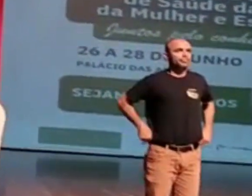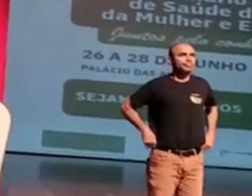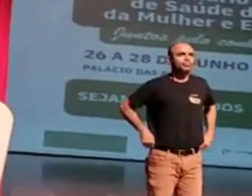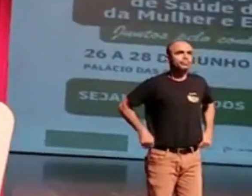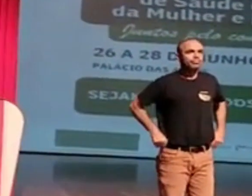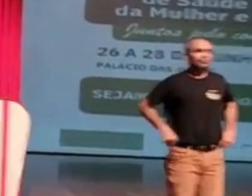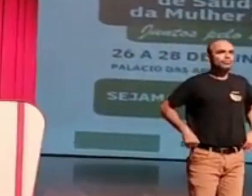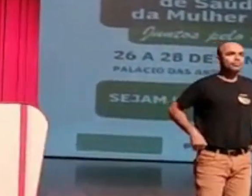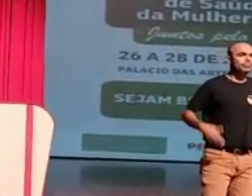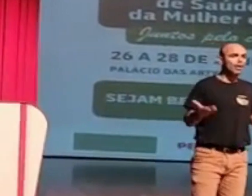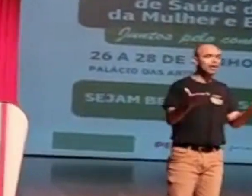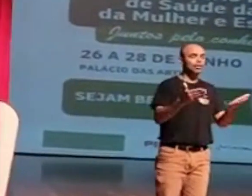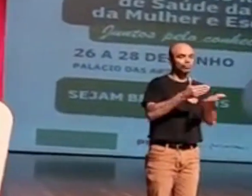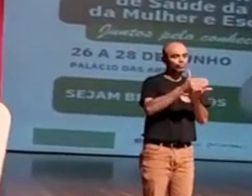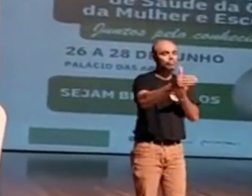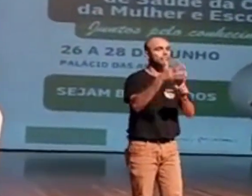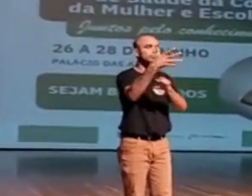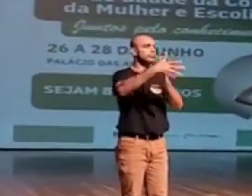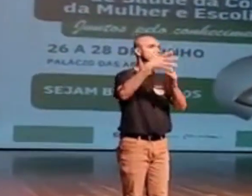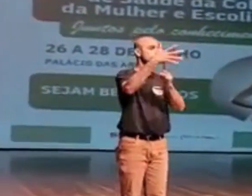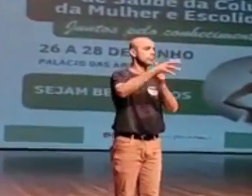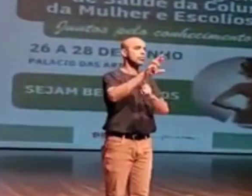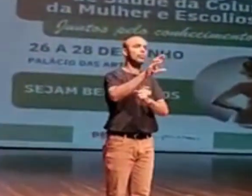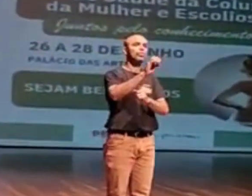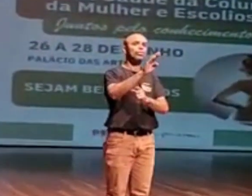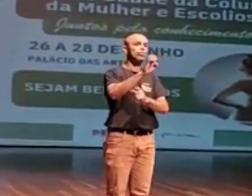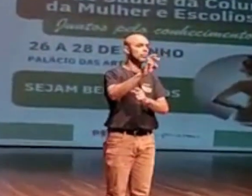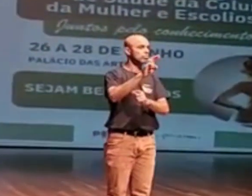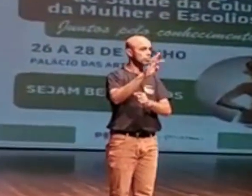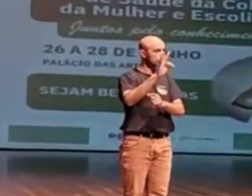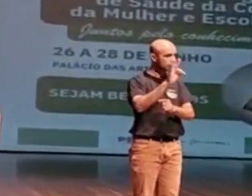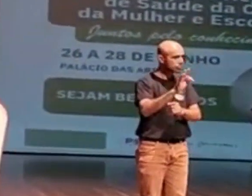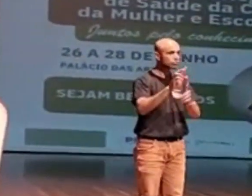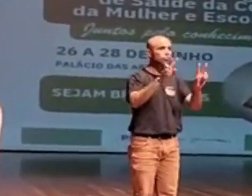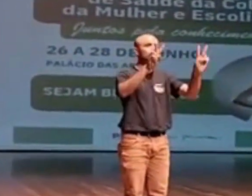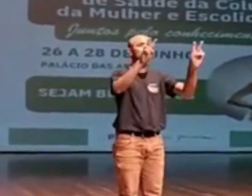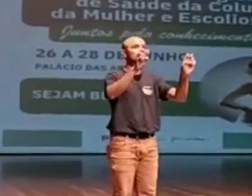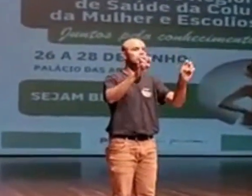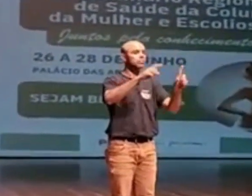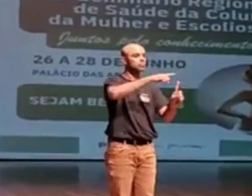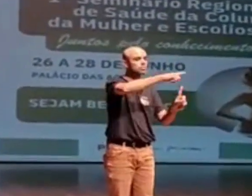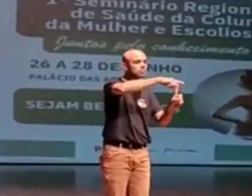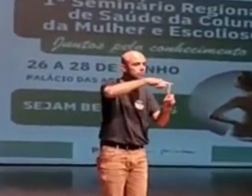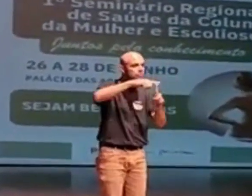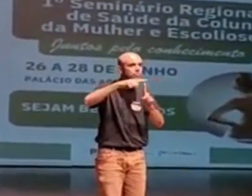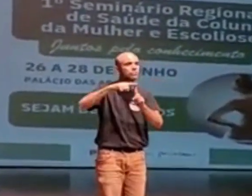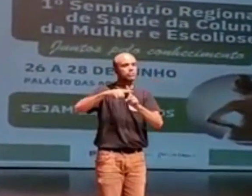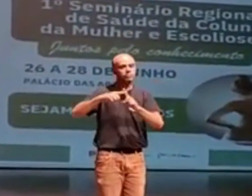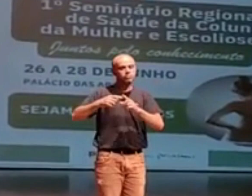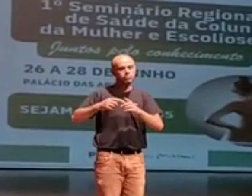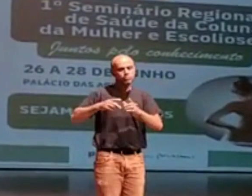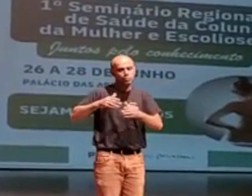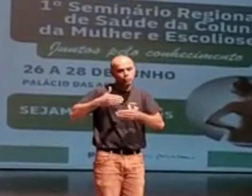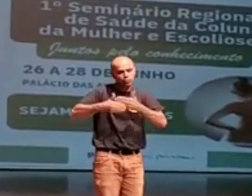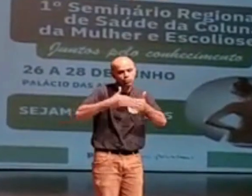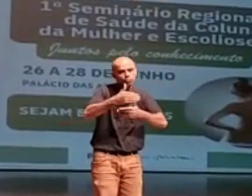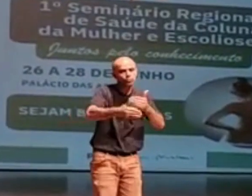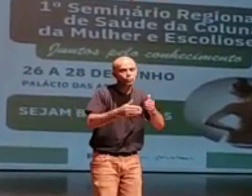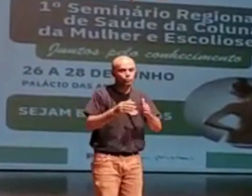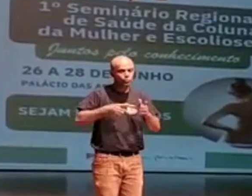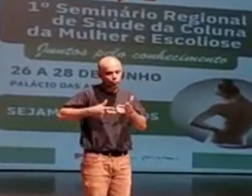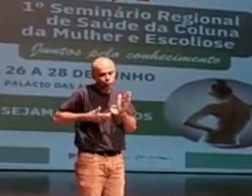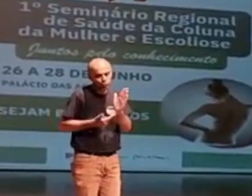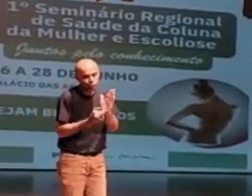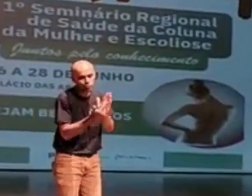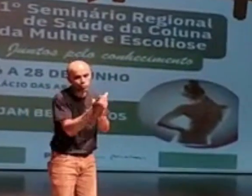Passamos então à palestra do Dr. Robert Meves, com o tema Tipos e procedimentos cirúrgicos para escoliose,